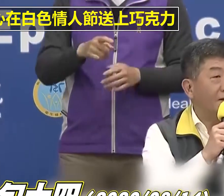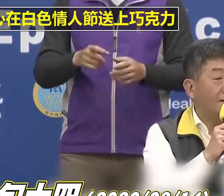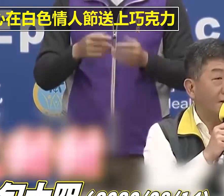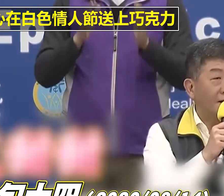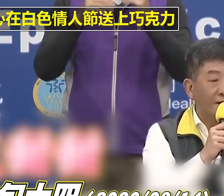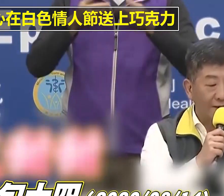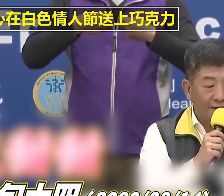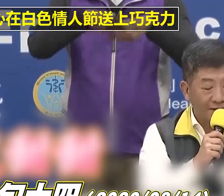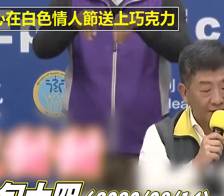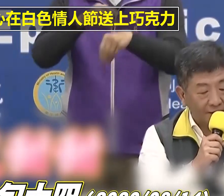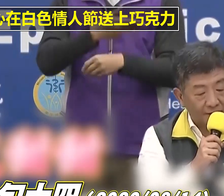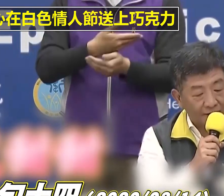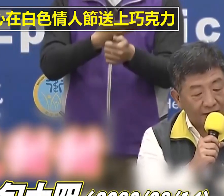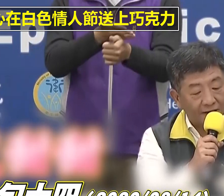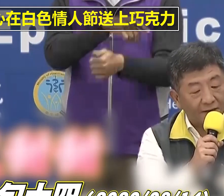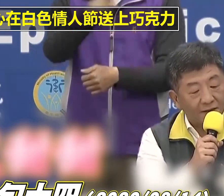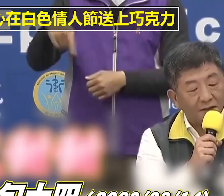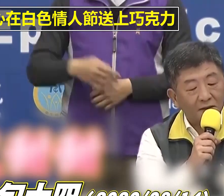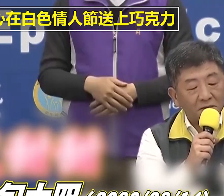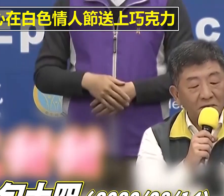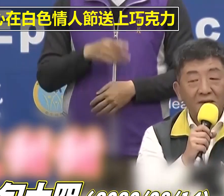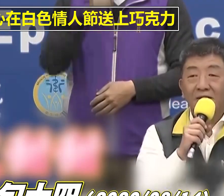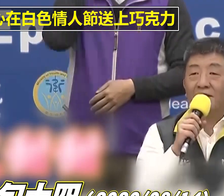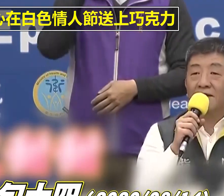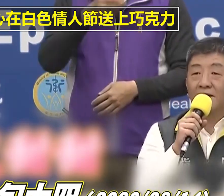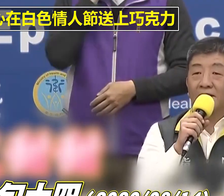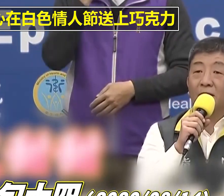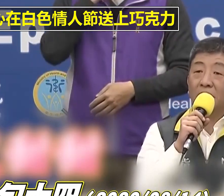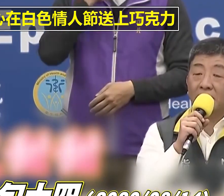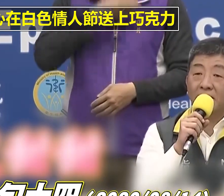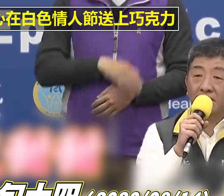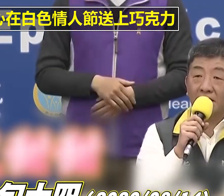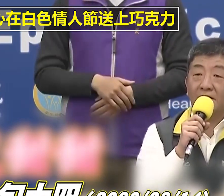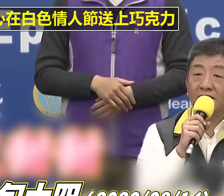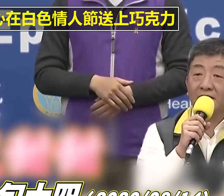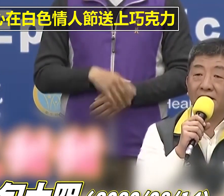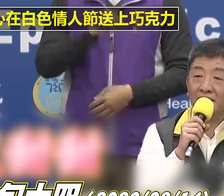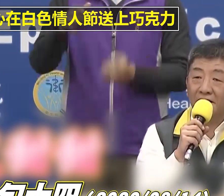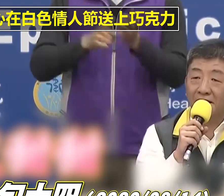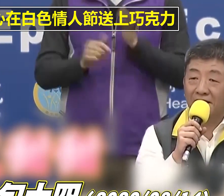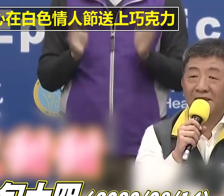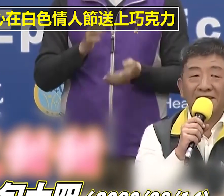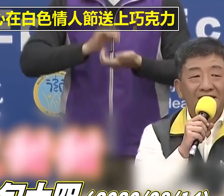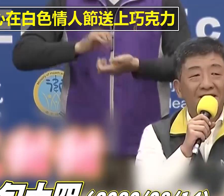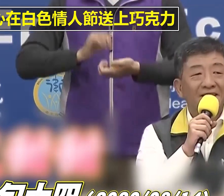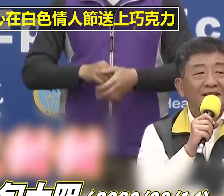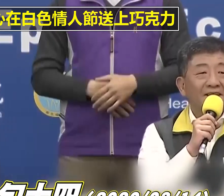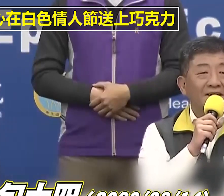礼，让大家能够假滴滴，大家不一定要生好心了，